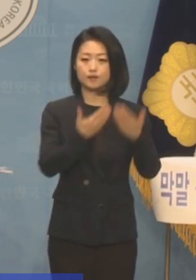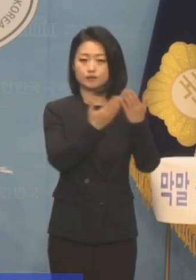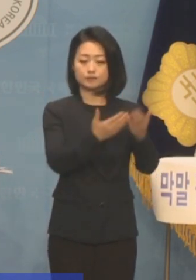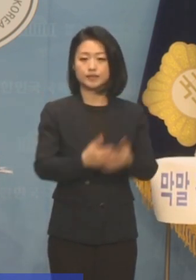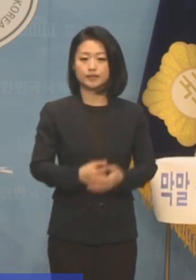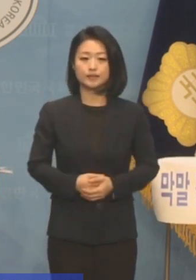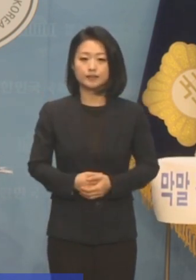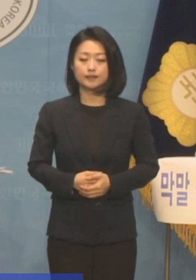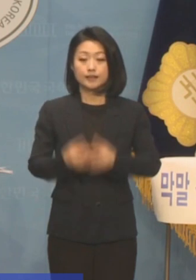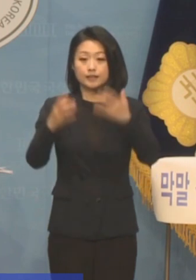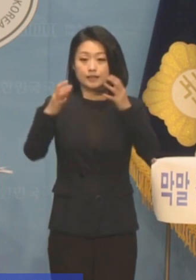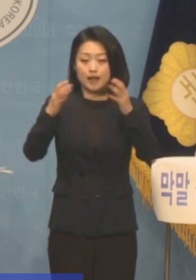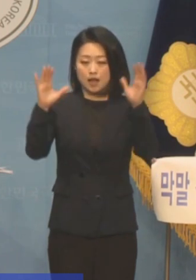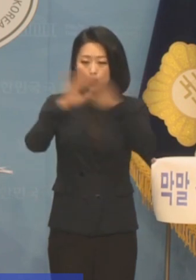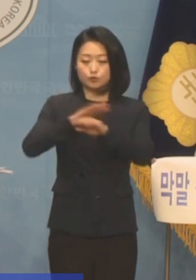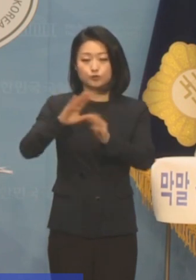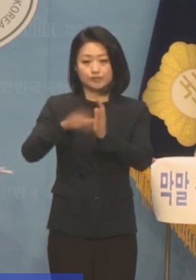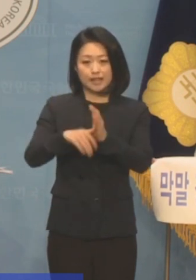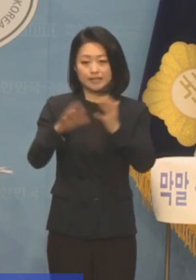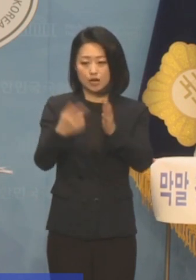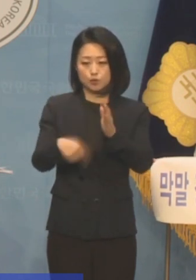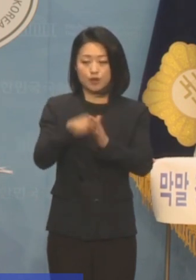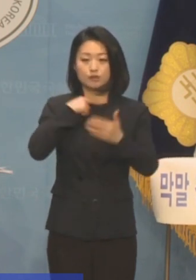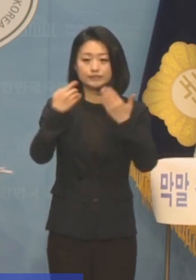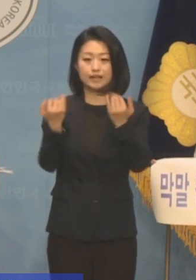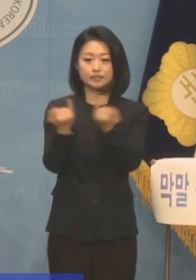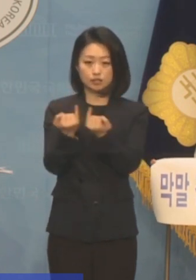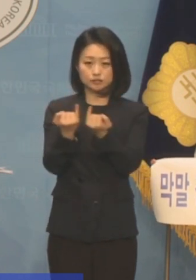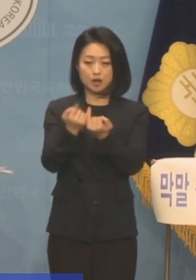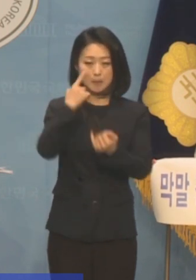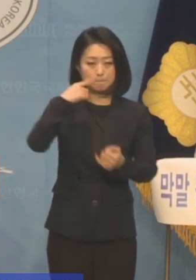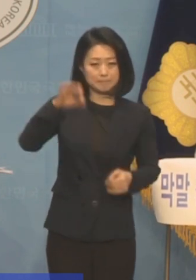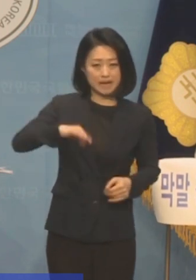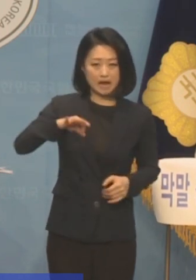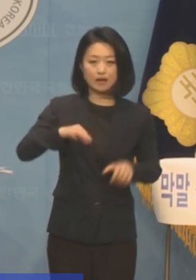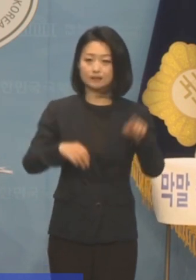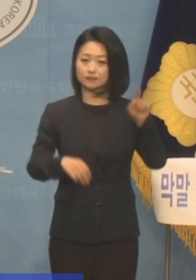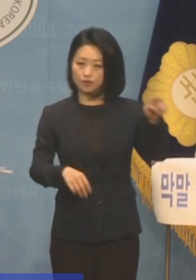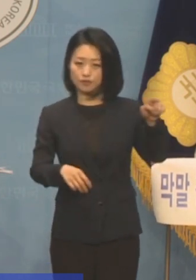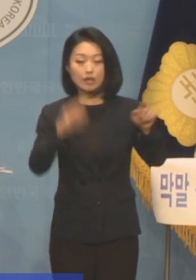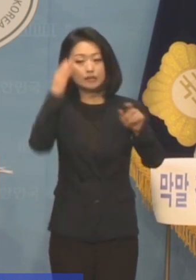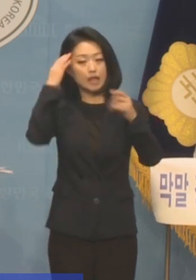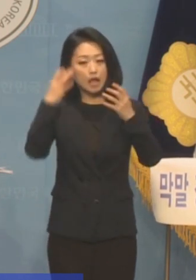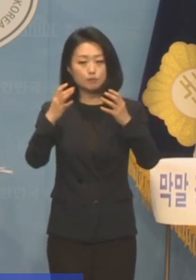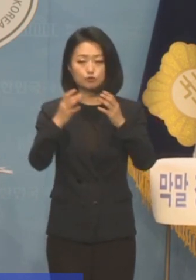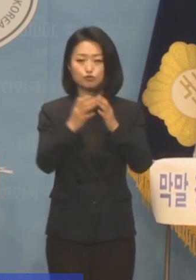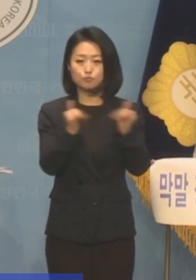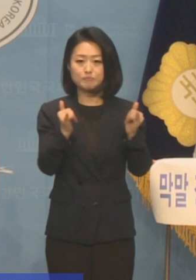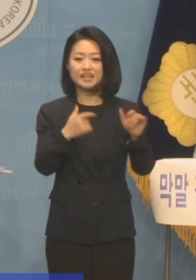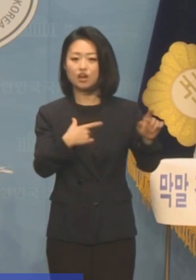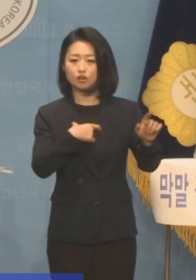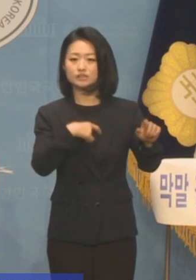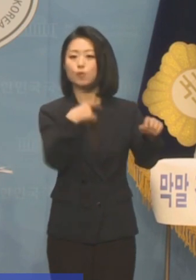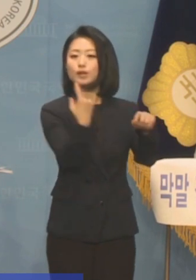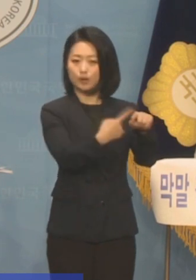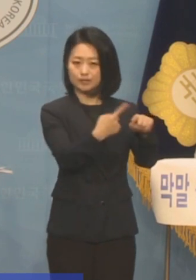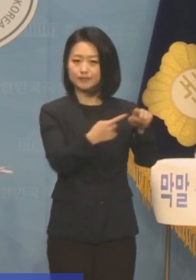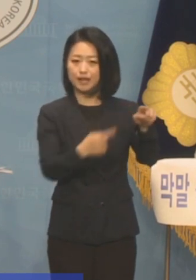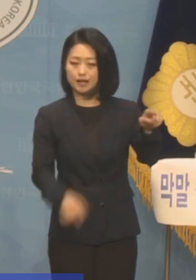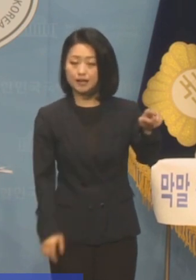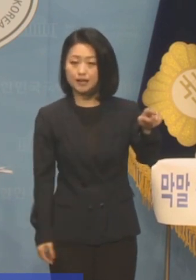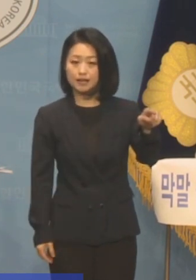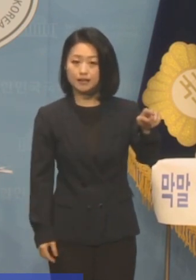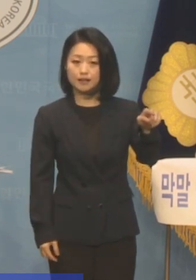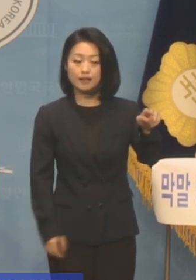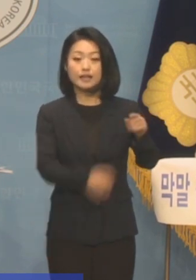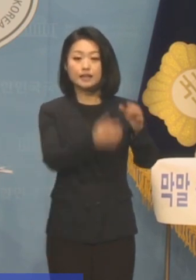것입니다 나라가 아할 때에 나라 위에 헌신한 여성들을 비하하는 것은 대한민국의 국민이기를 거절하는 사람에 불과하기